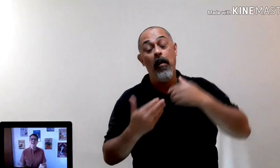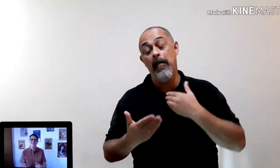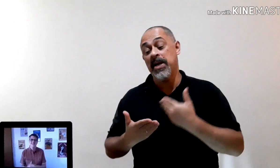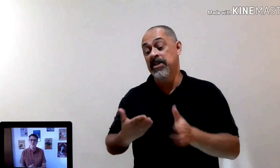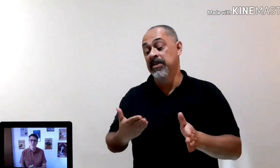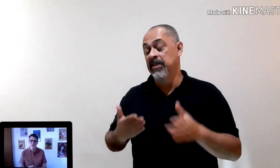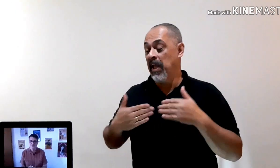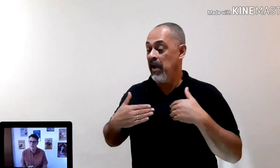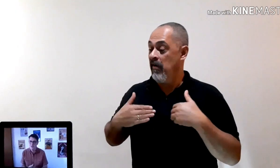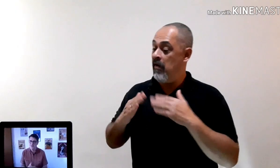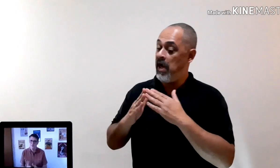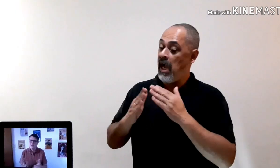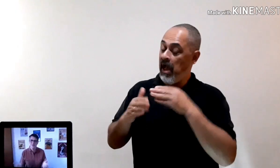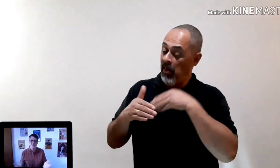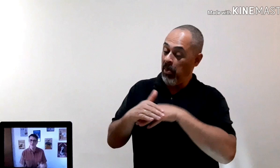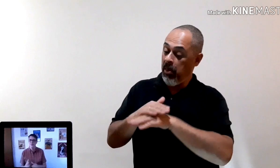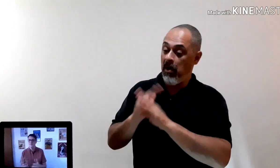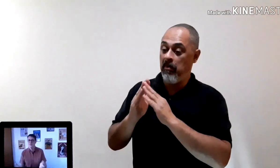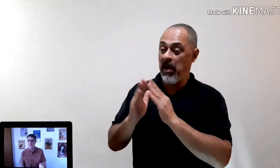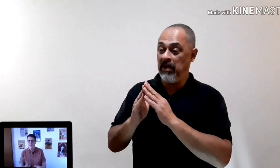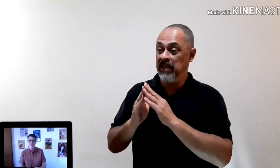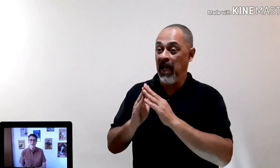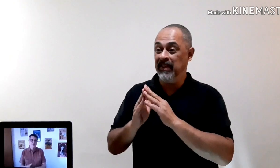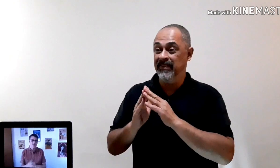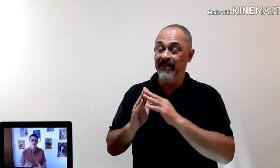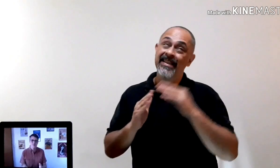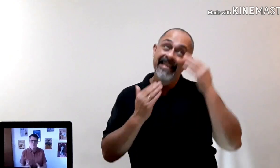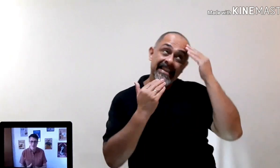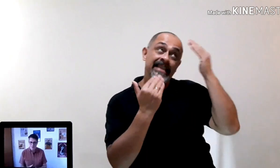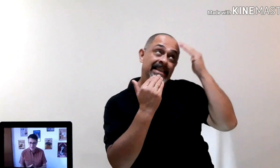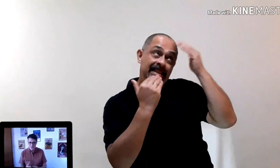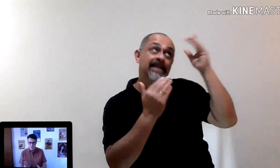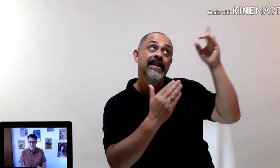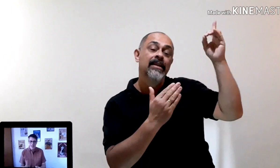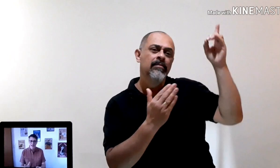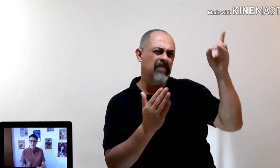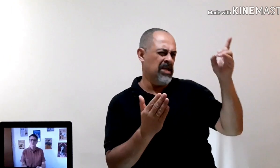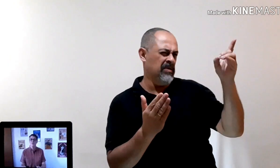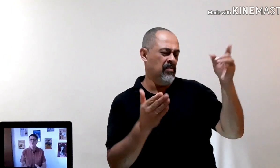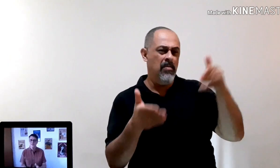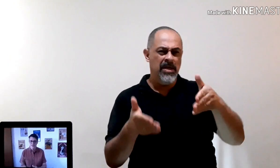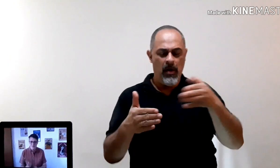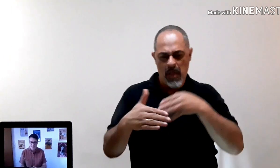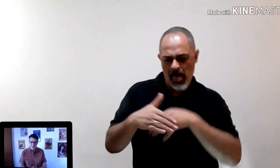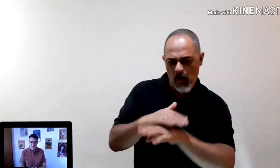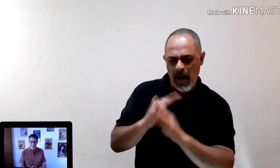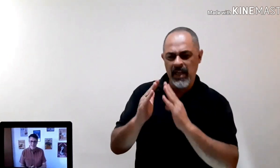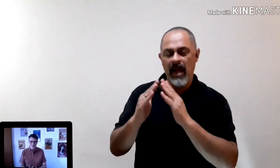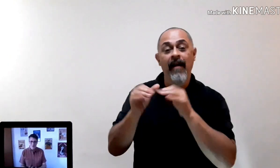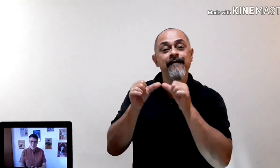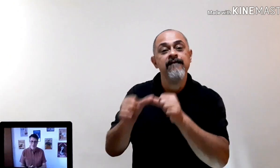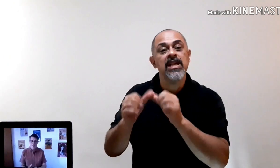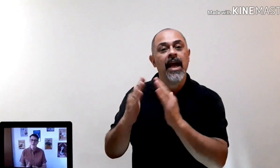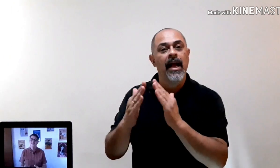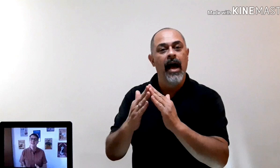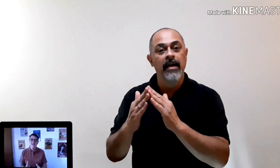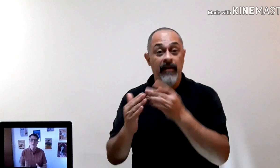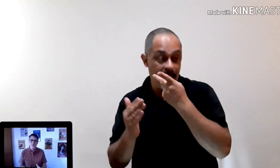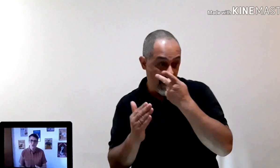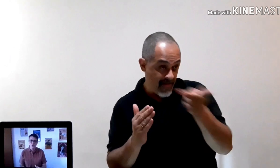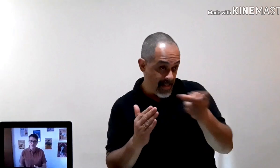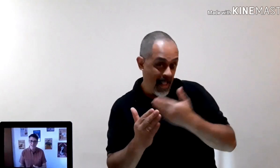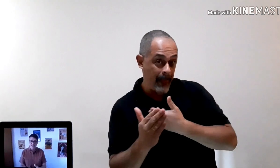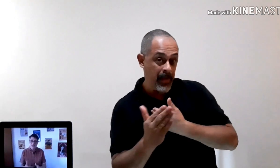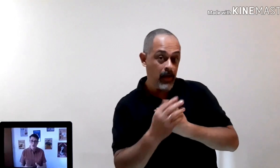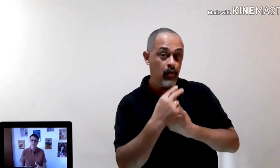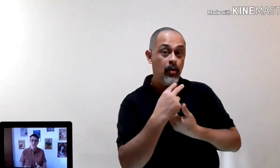estou em casa, não posso ver minha família, não posso ver meus amigos. Obrigado, uma aprovação, né? Então, é meio